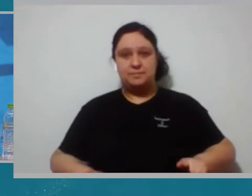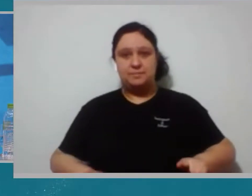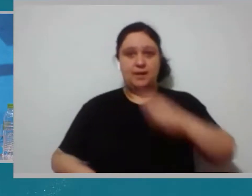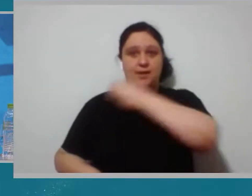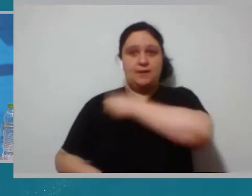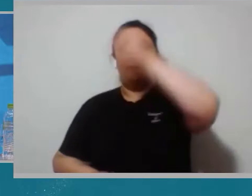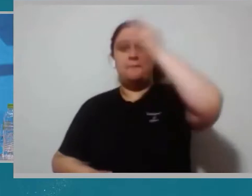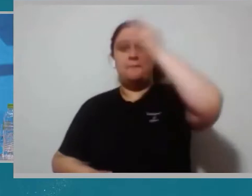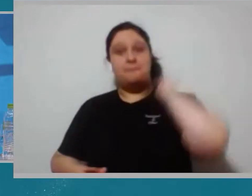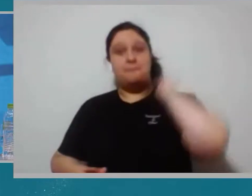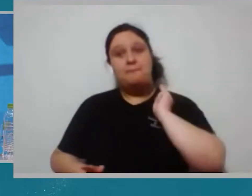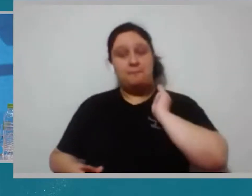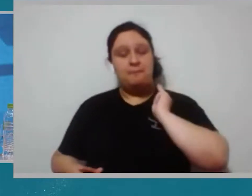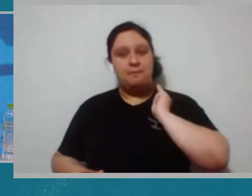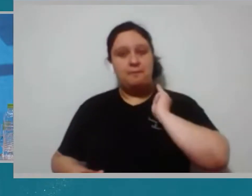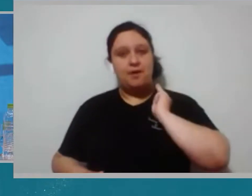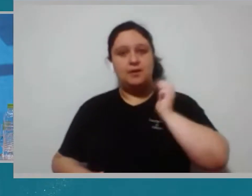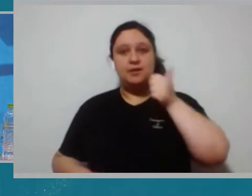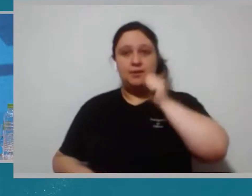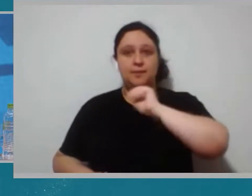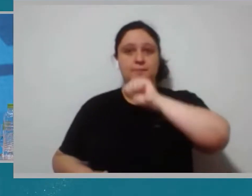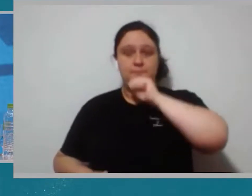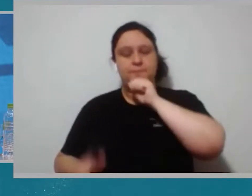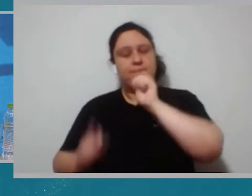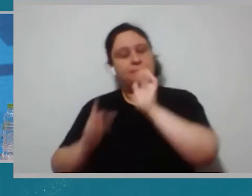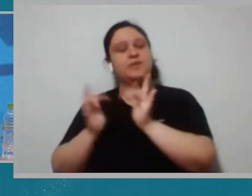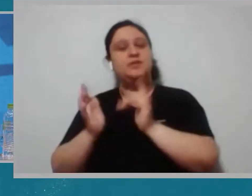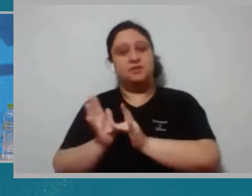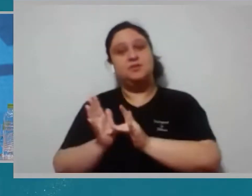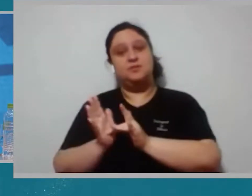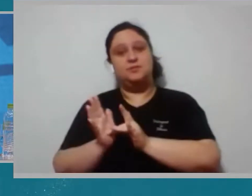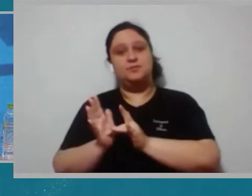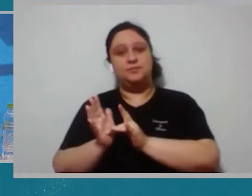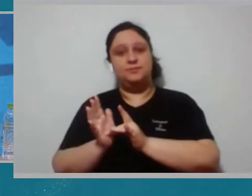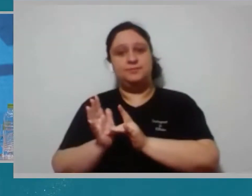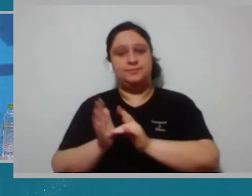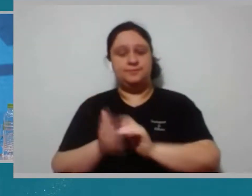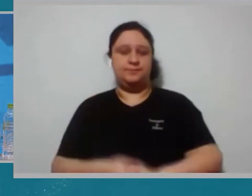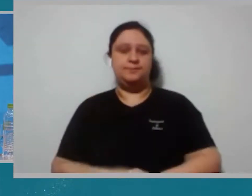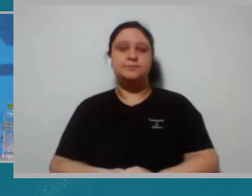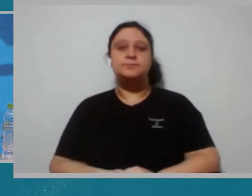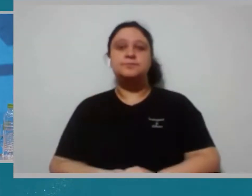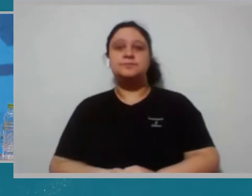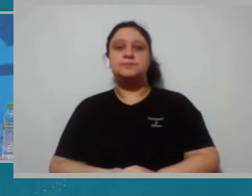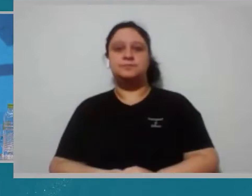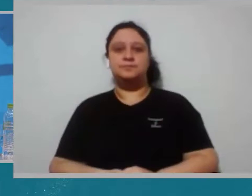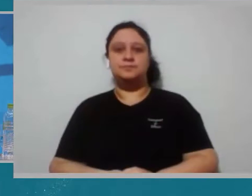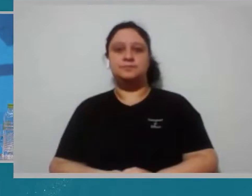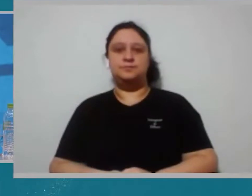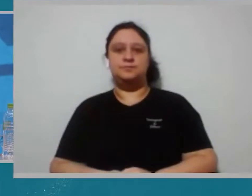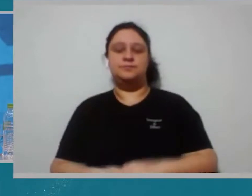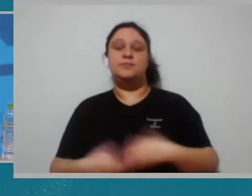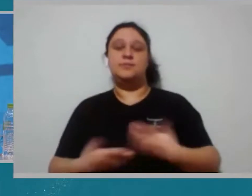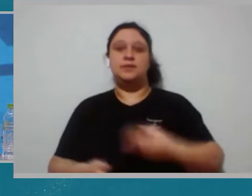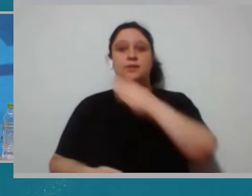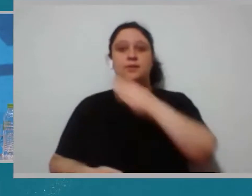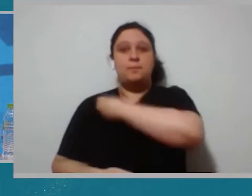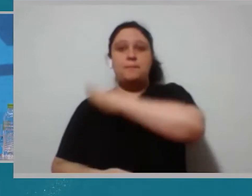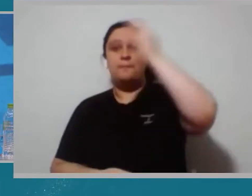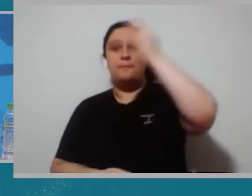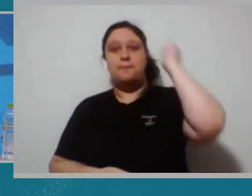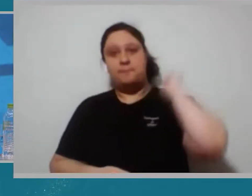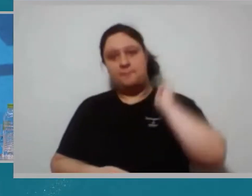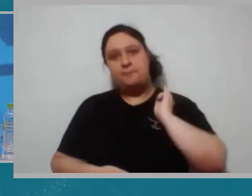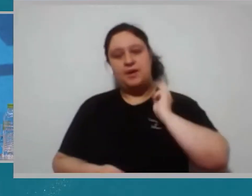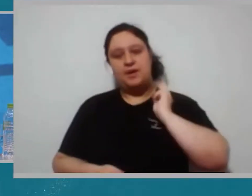os dois eram parentes e o Senhor, a Maria um dia foi visitar sua